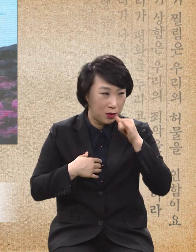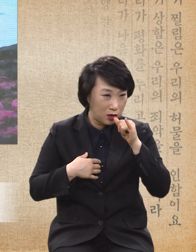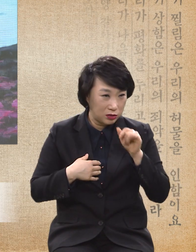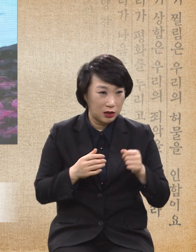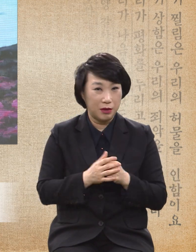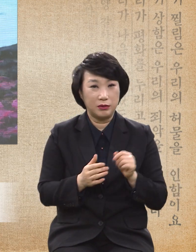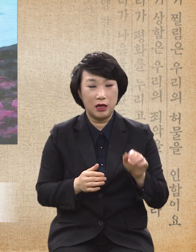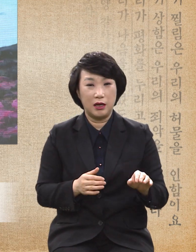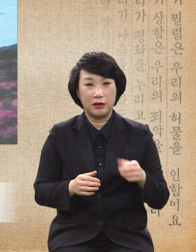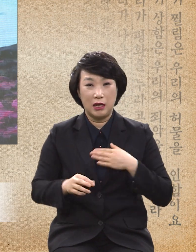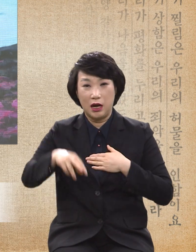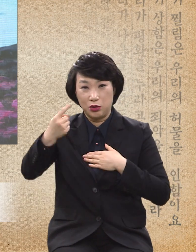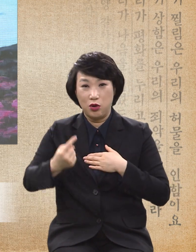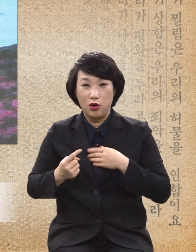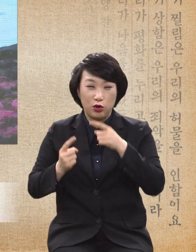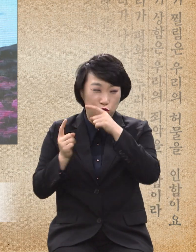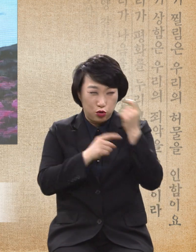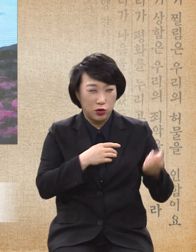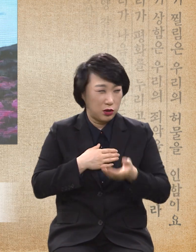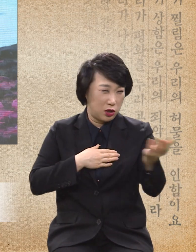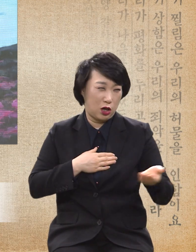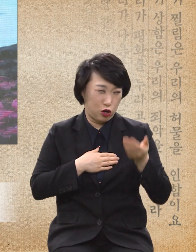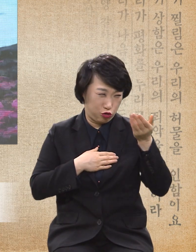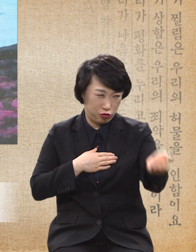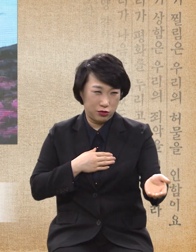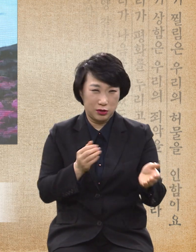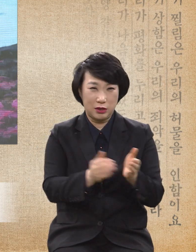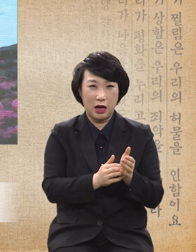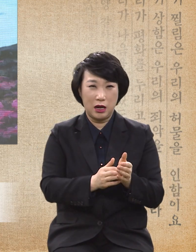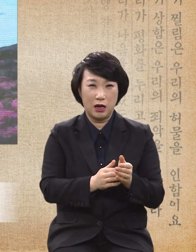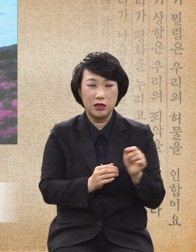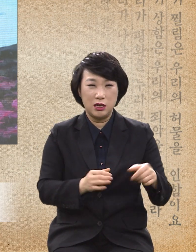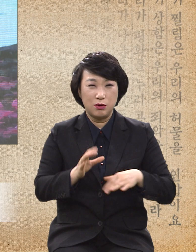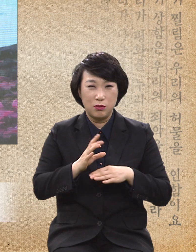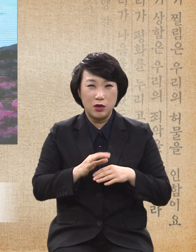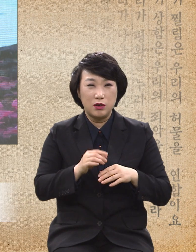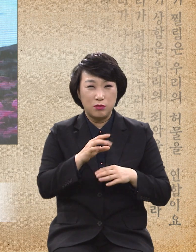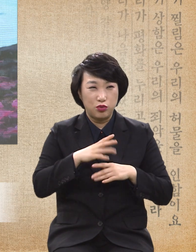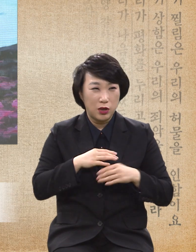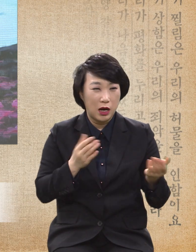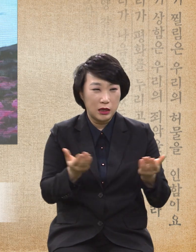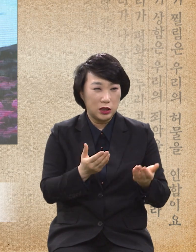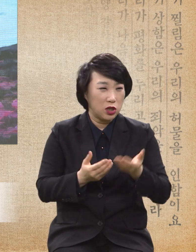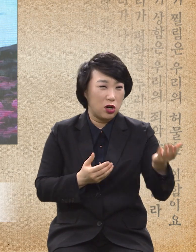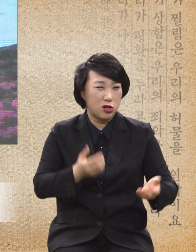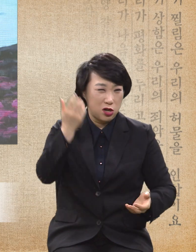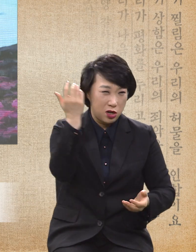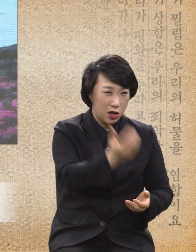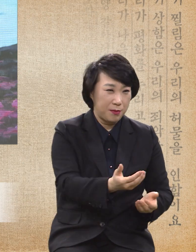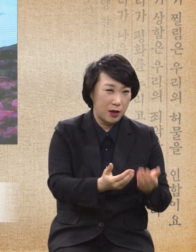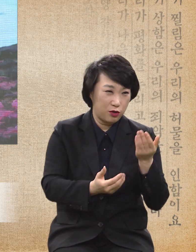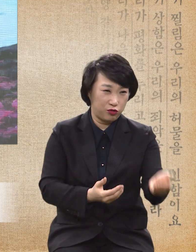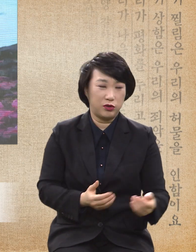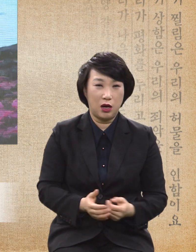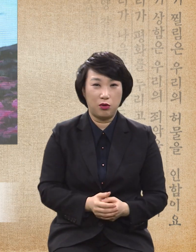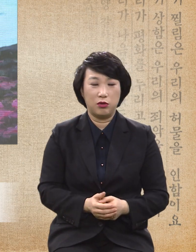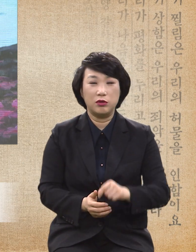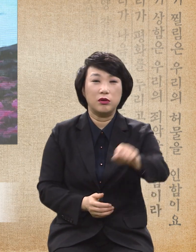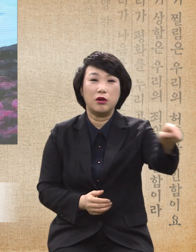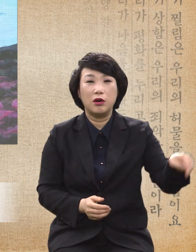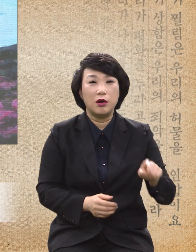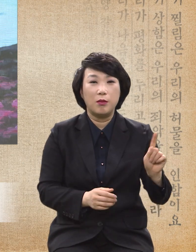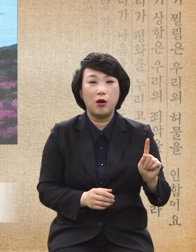기뻐하였더니 나도 유혹을 그들에게 택하여 주며 그 무서워하는 것을 그들에게 임하게 하니 그들은